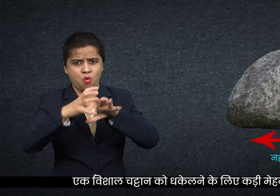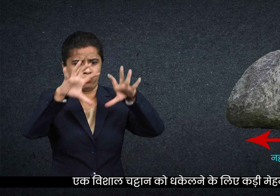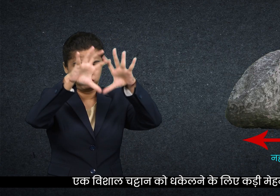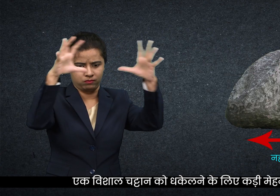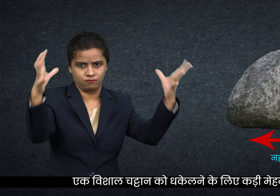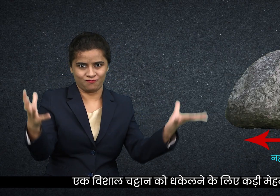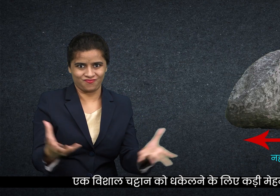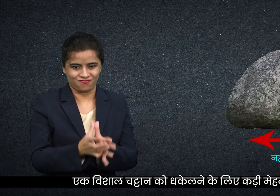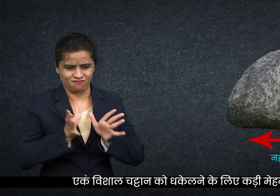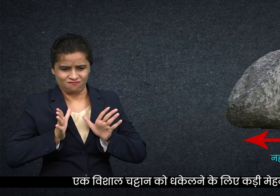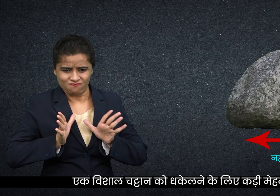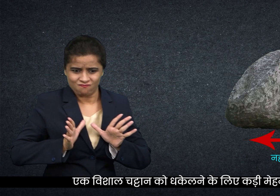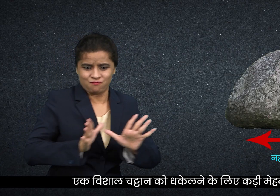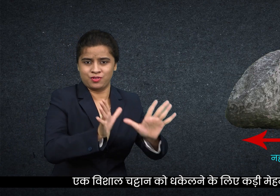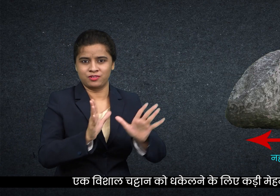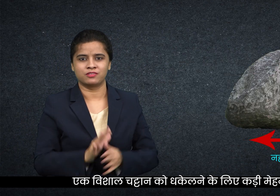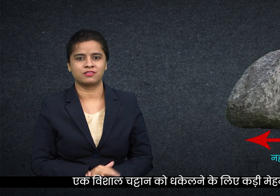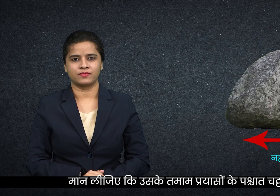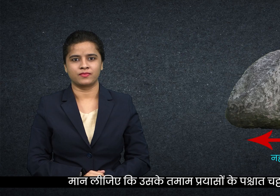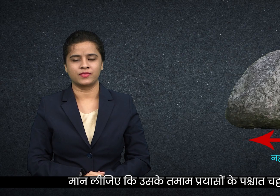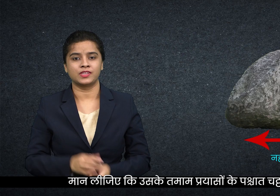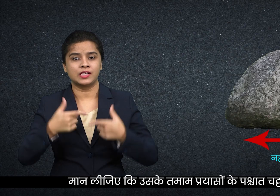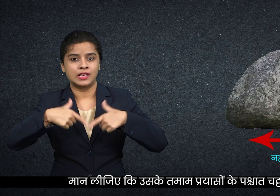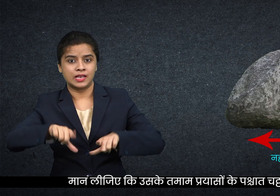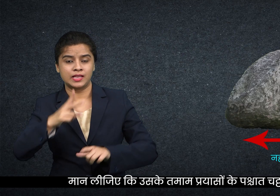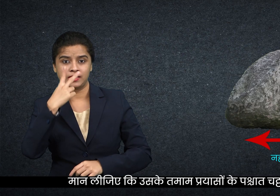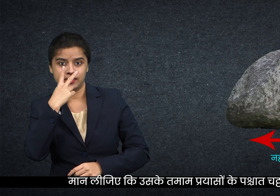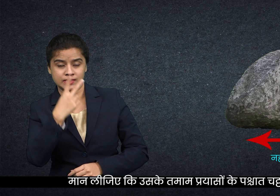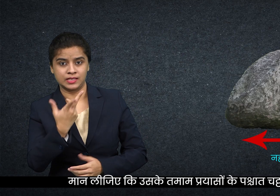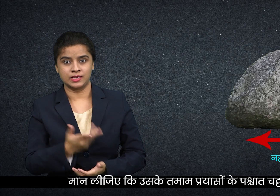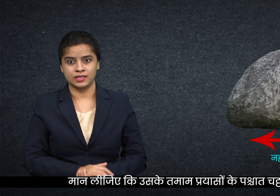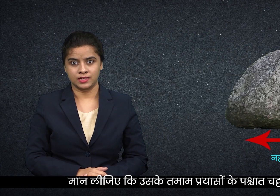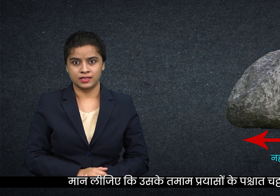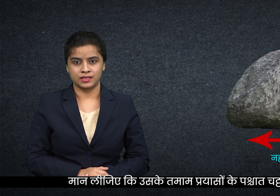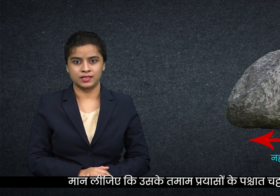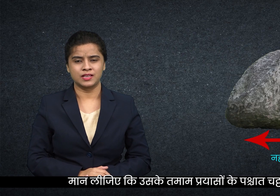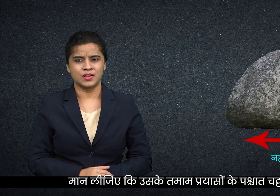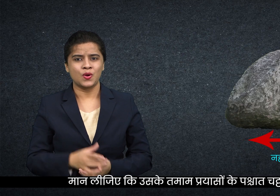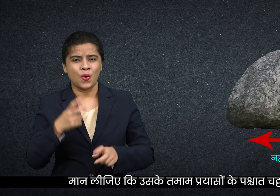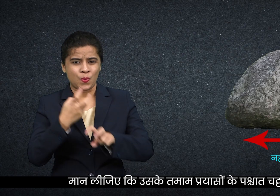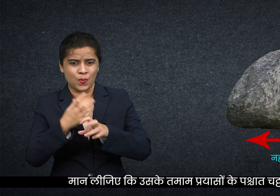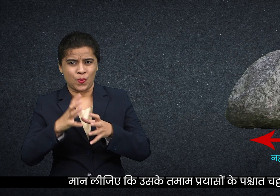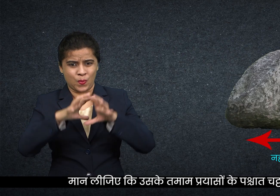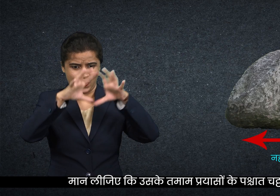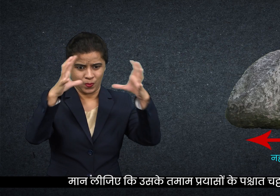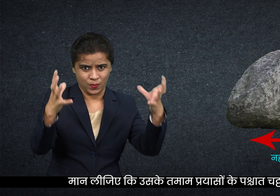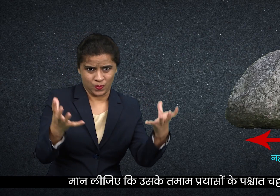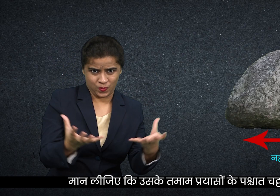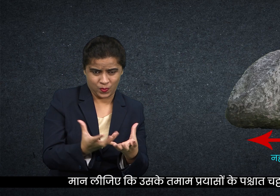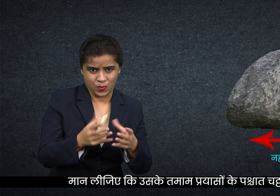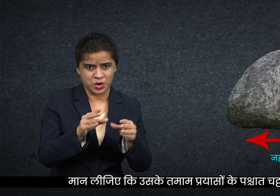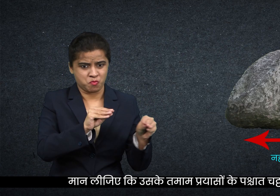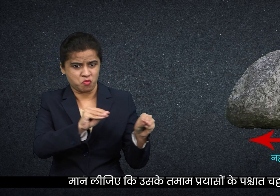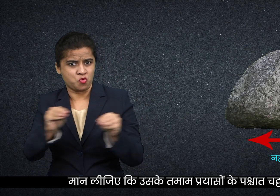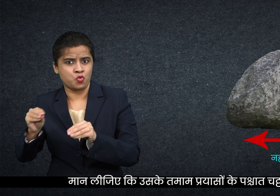कड़ी मेहनत कर रहा है। मान लीजिए कि उसके तमाम प्रयासों के पश्चात चट्टान